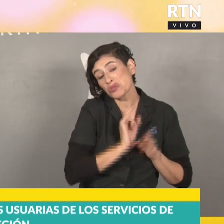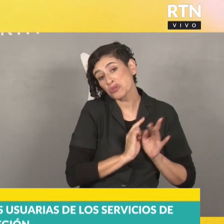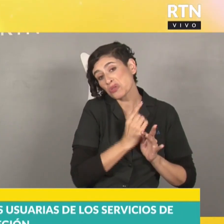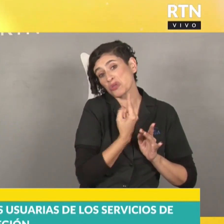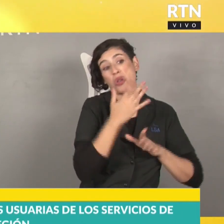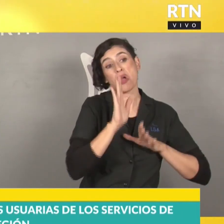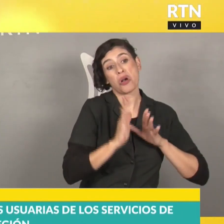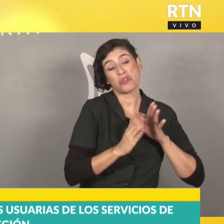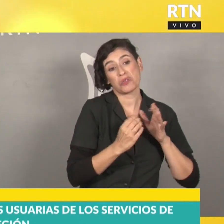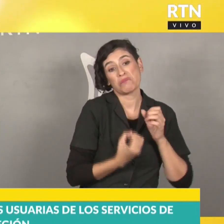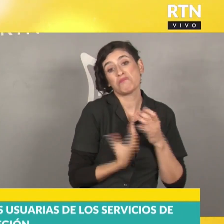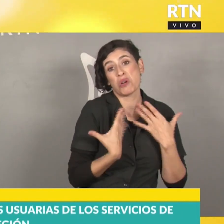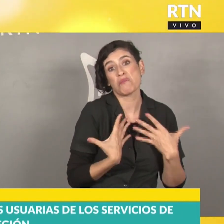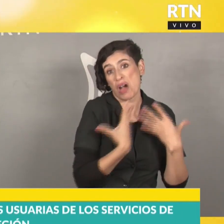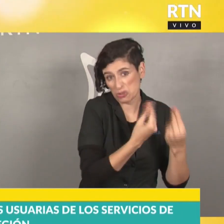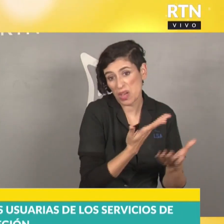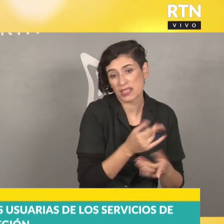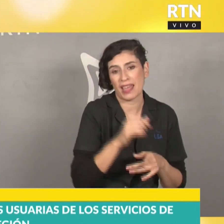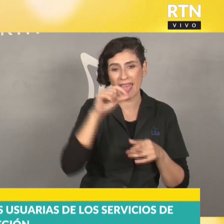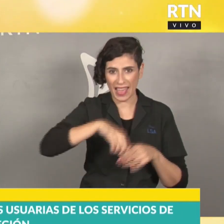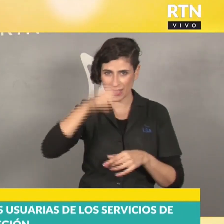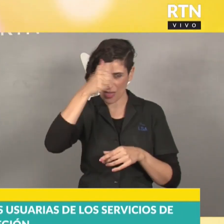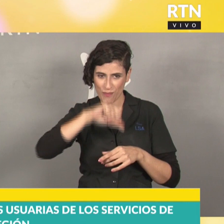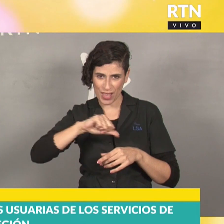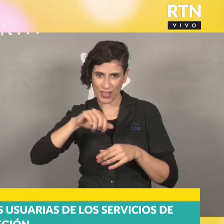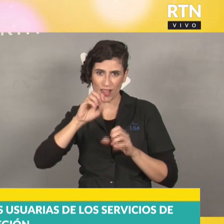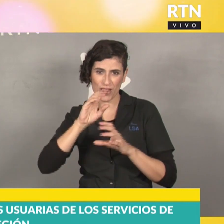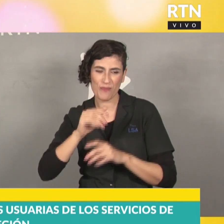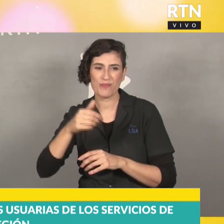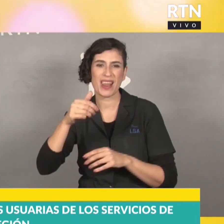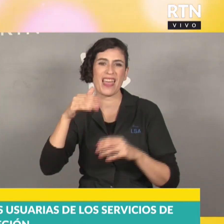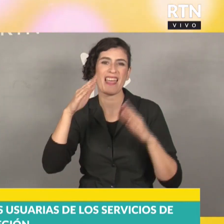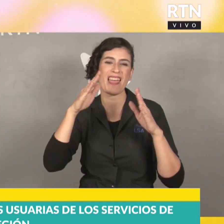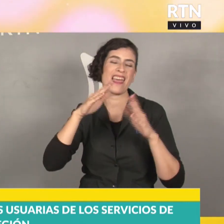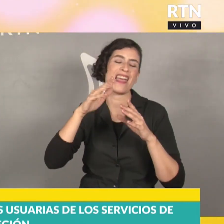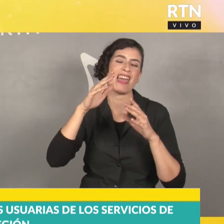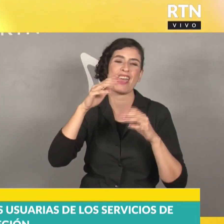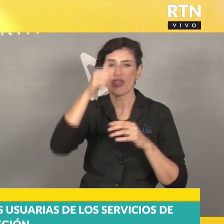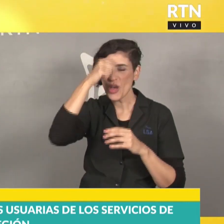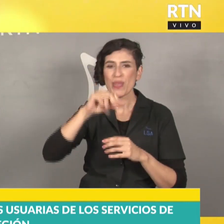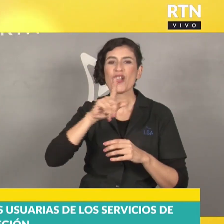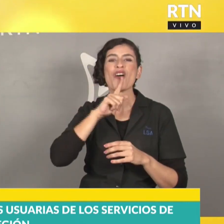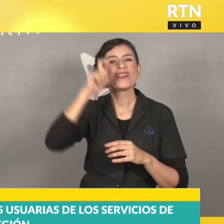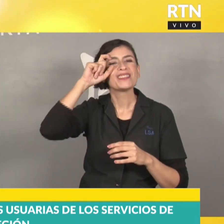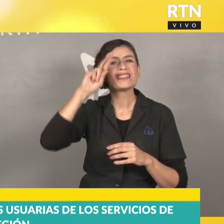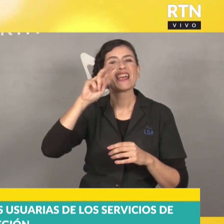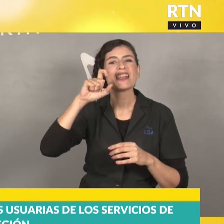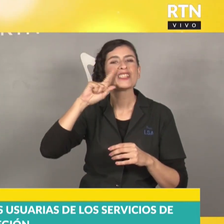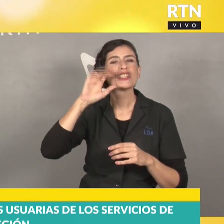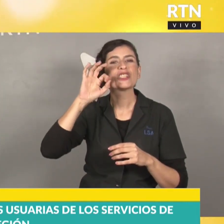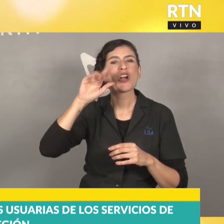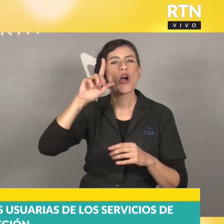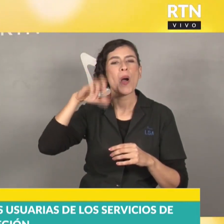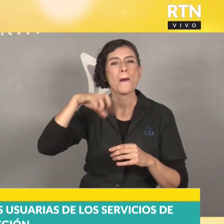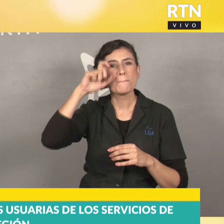que hacemos en la comunidad. Este domingo hacemos el Domingo Terciopelo. En la Casa de la Bodega, en Cipolletti, y con eso que se recauda, nosotros